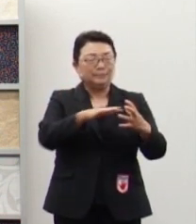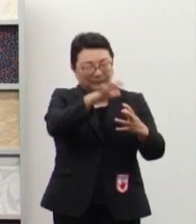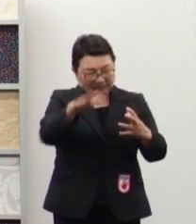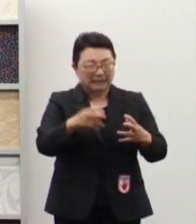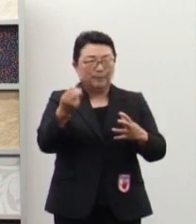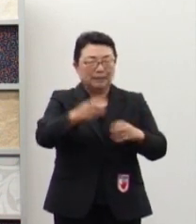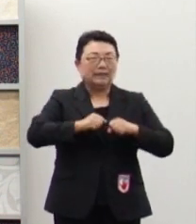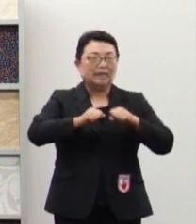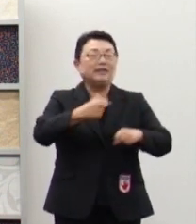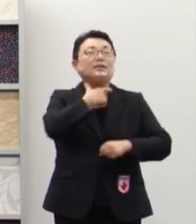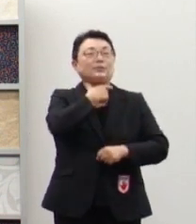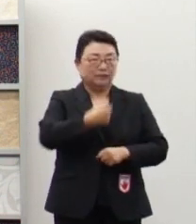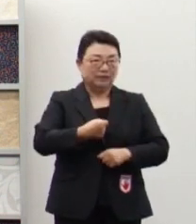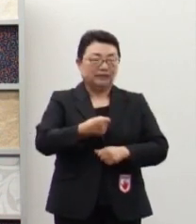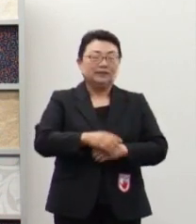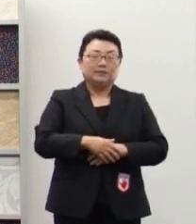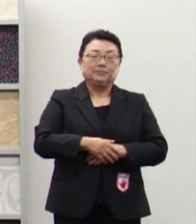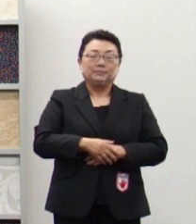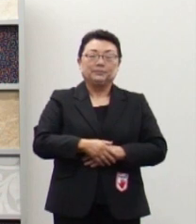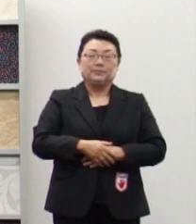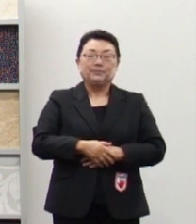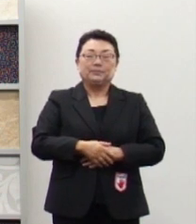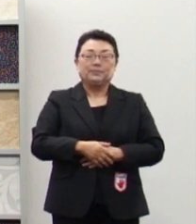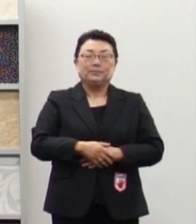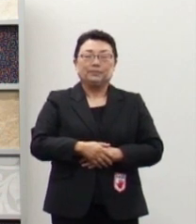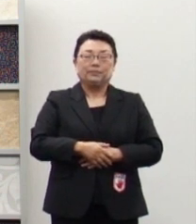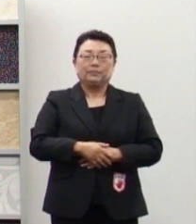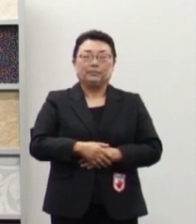きたいと思いますし、またあのー